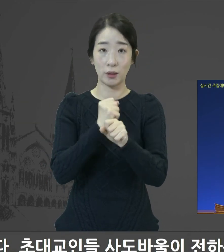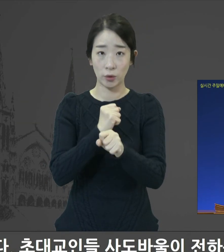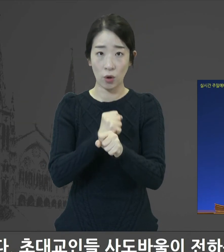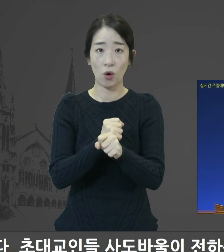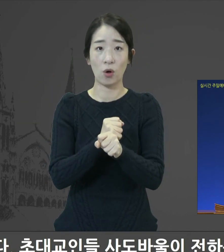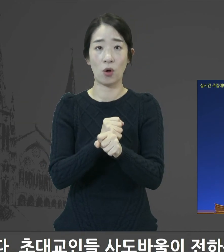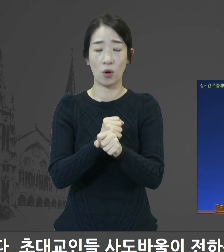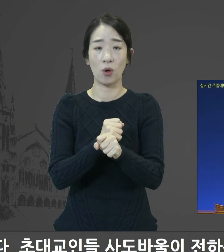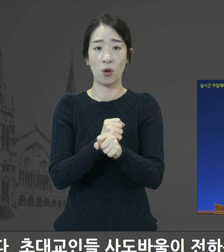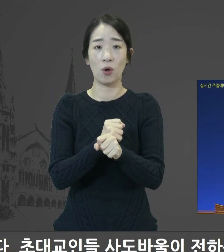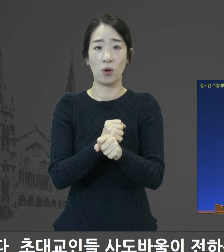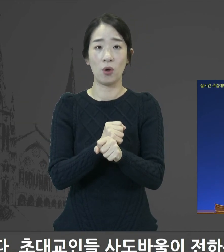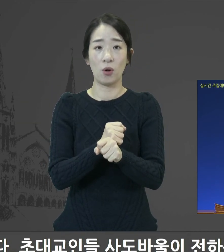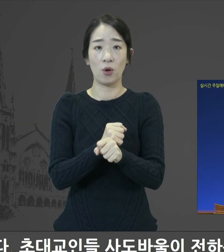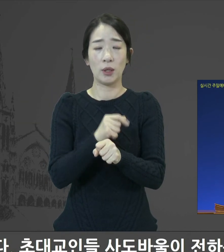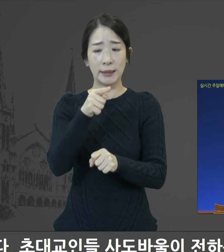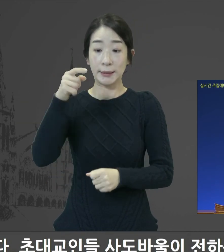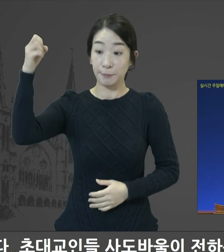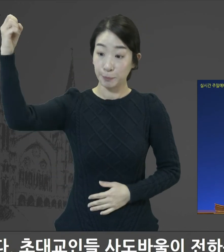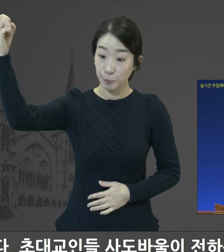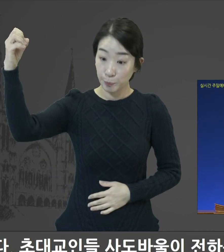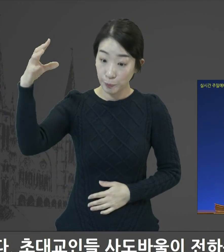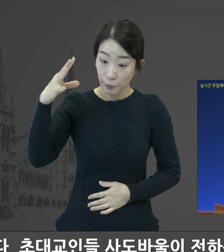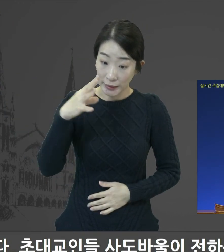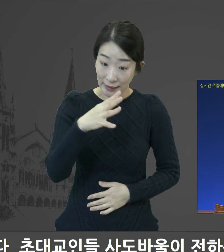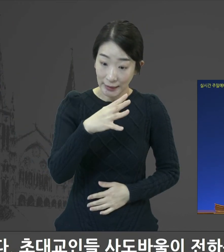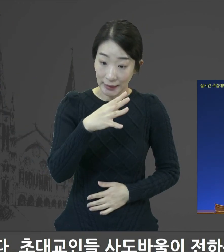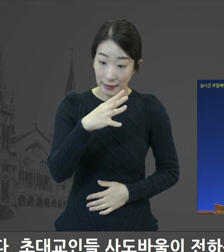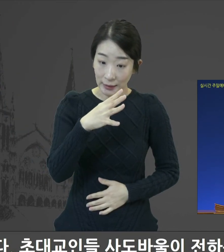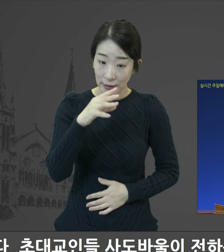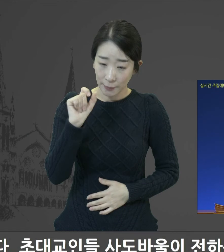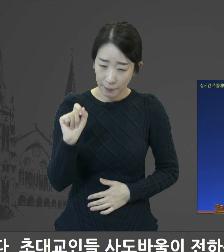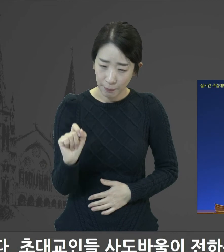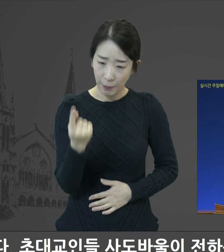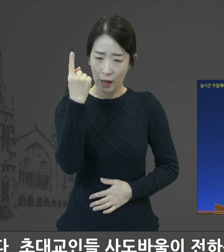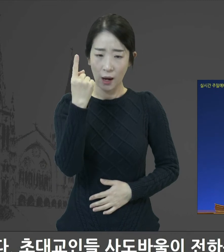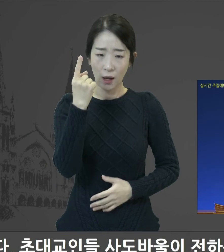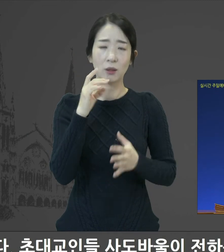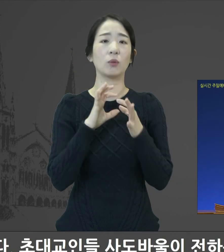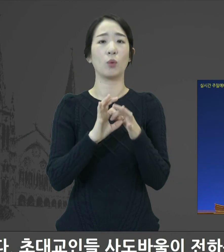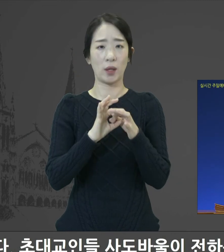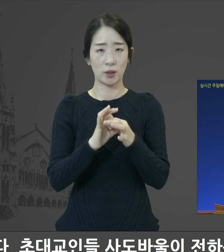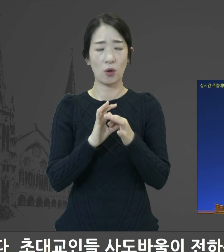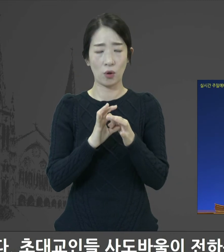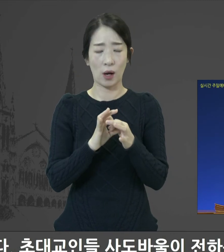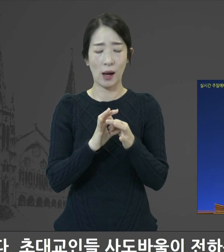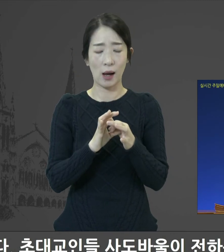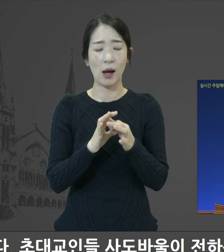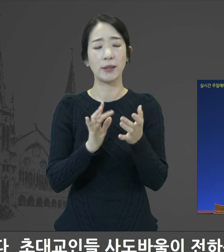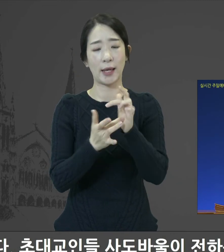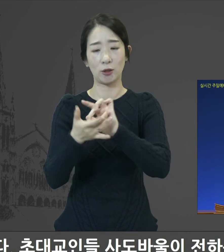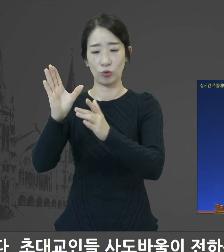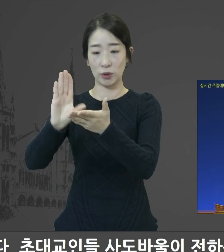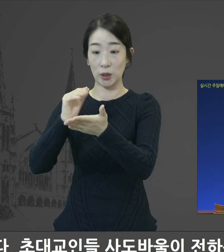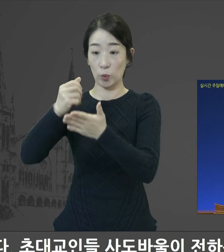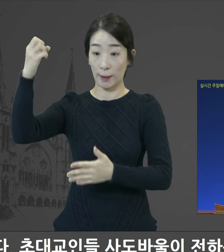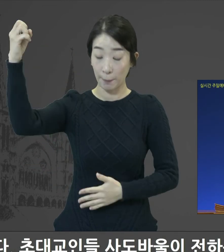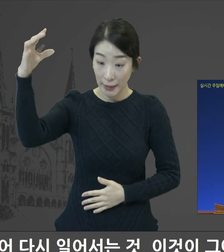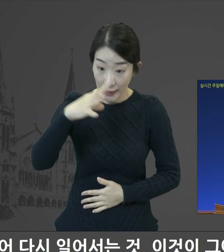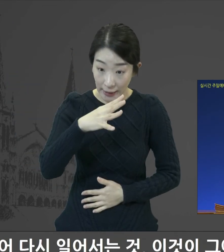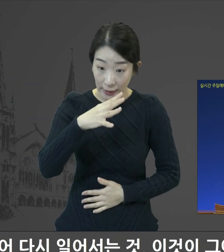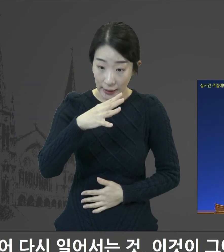이게 그 빛이, 그에게 비춰지는 빛이 결국 예수 생명의 빛이구나.